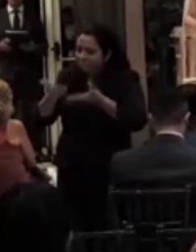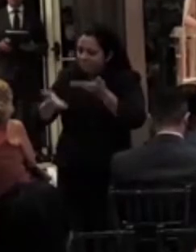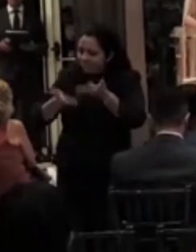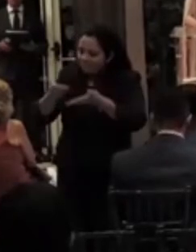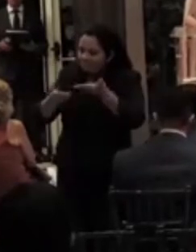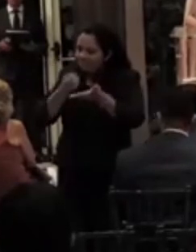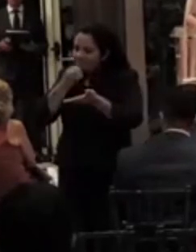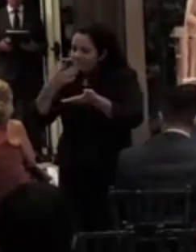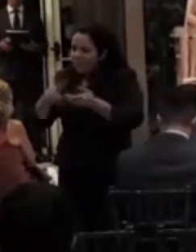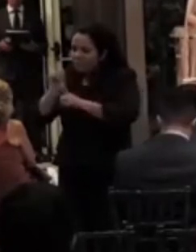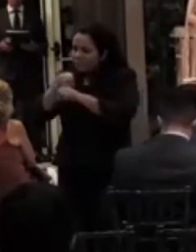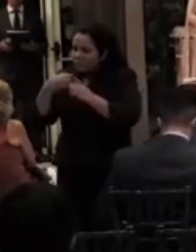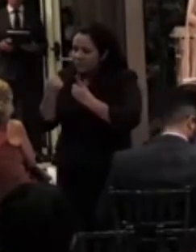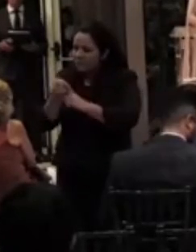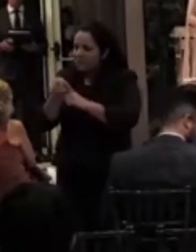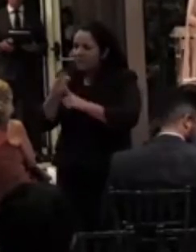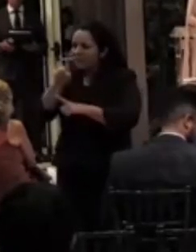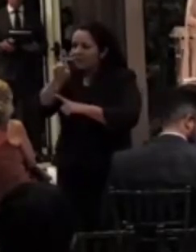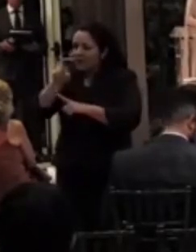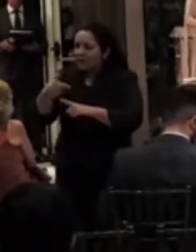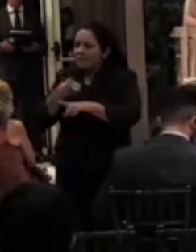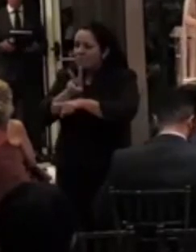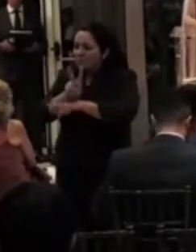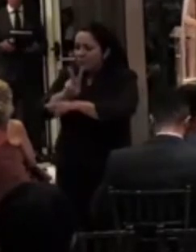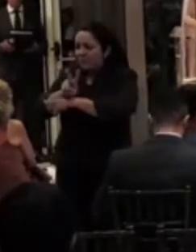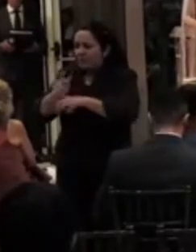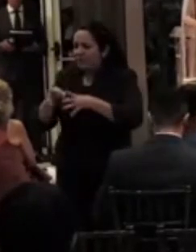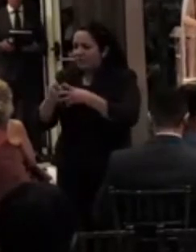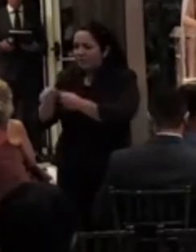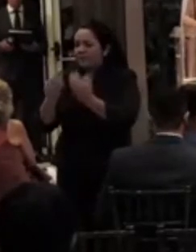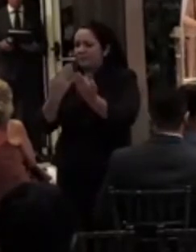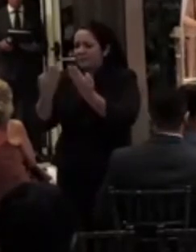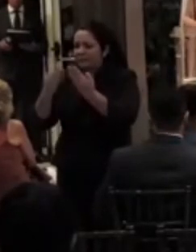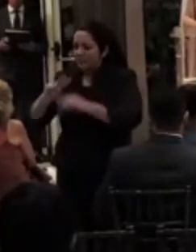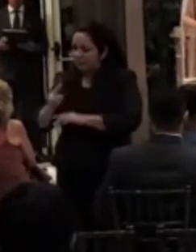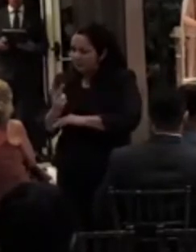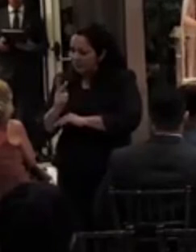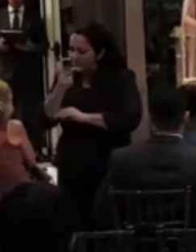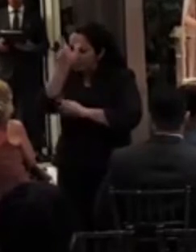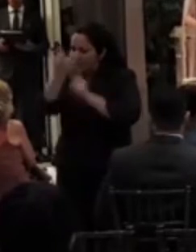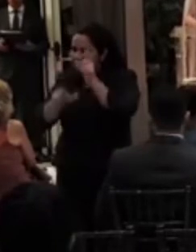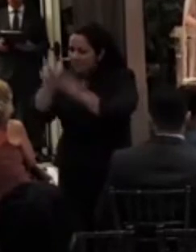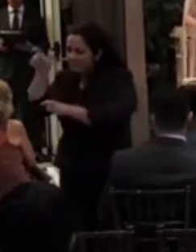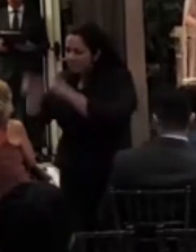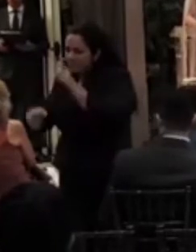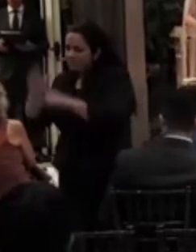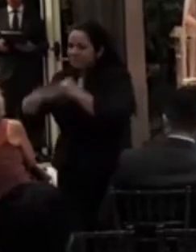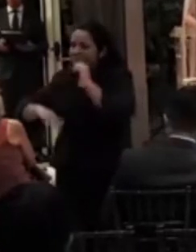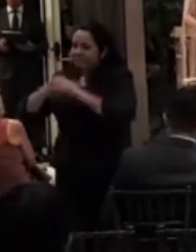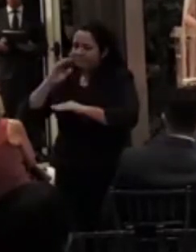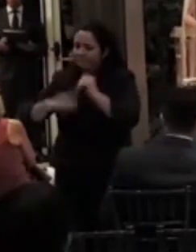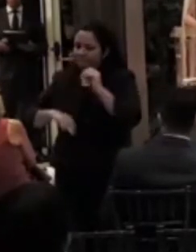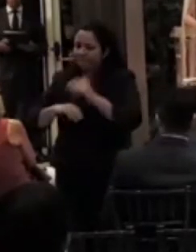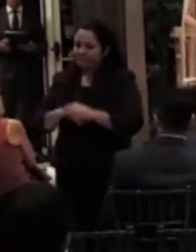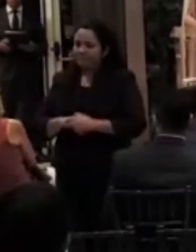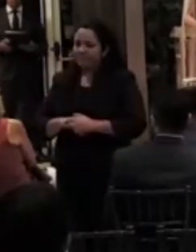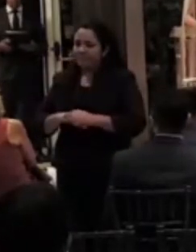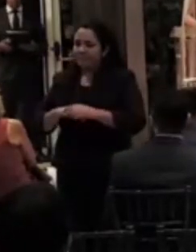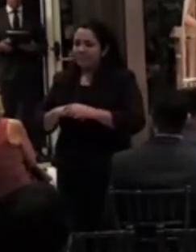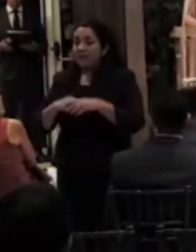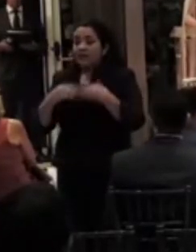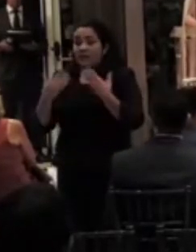também zelar pelas boas condições de trabalho e pela valorização de nossa categoria. Não há,